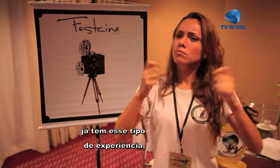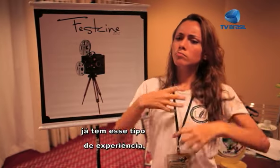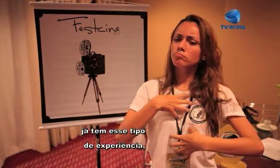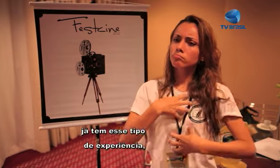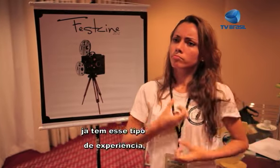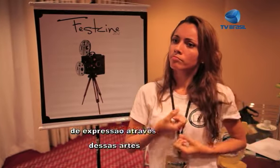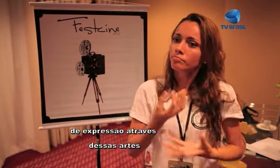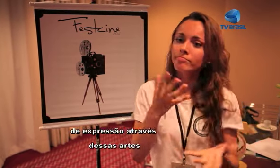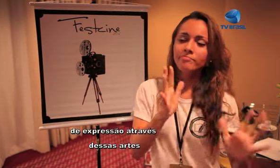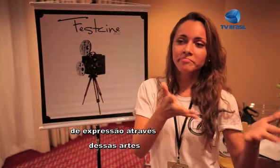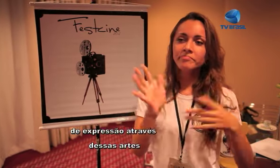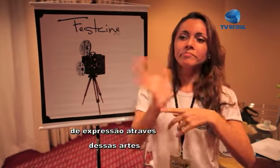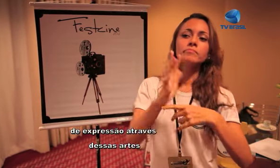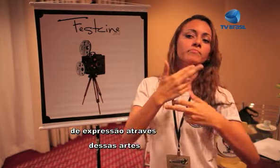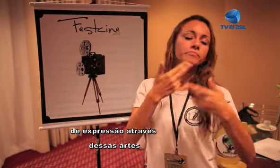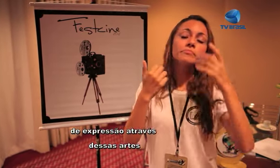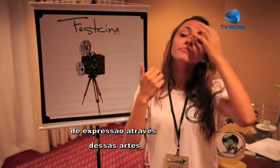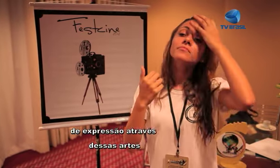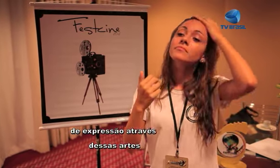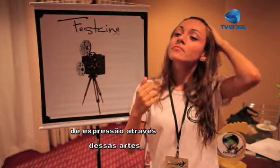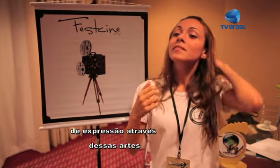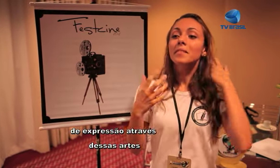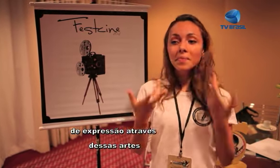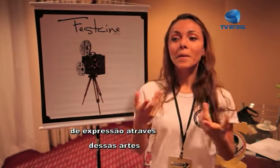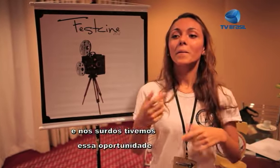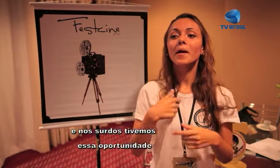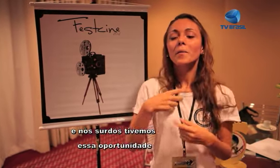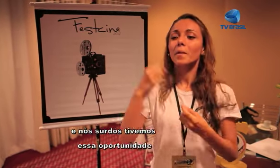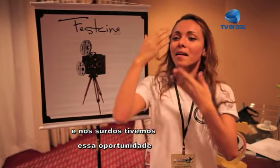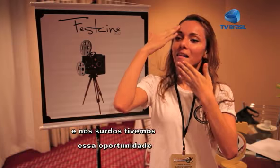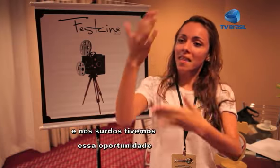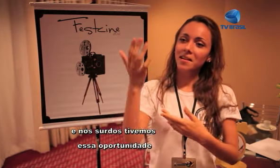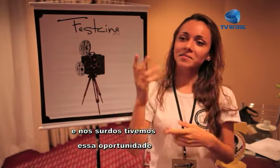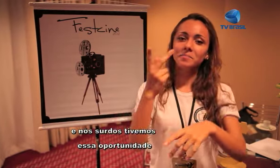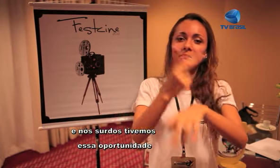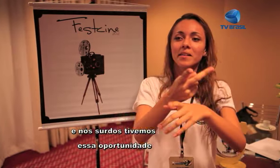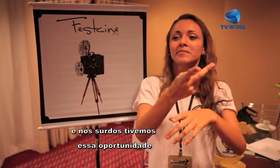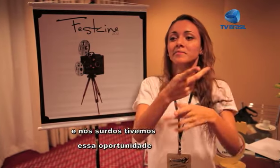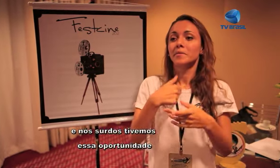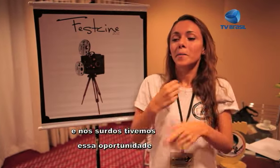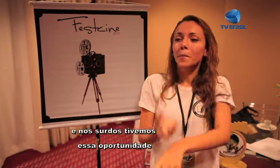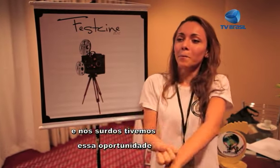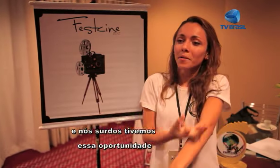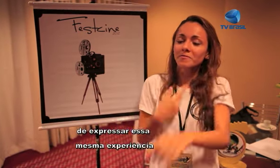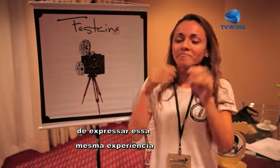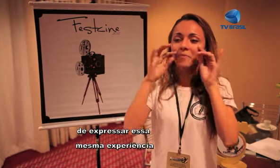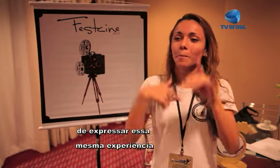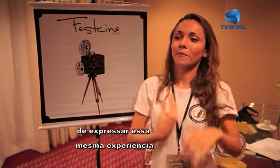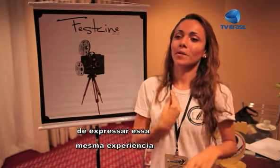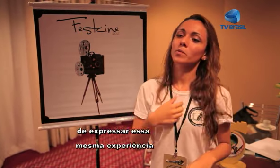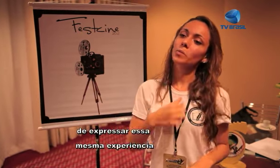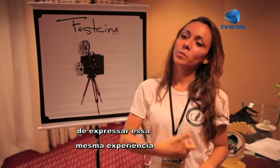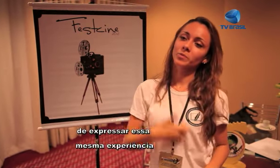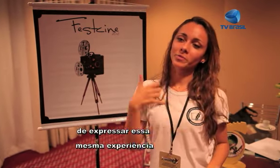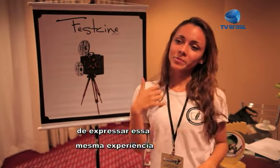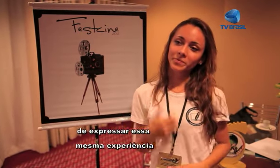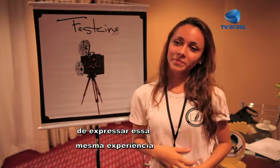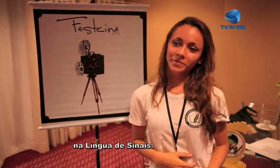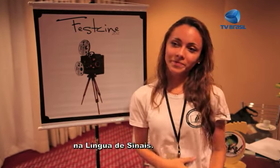de experiência, de expressão através dessas artes. E nós, surdos, tivemos essa oportunidade de expressar essa mesma experiência na